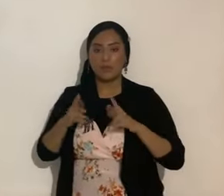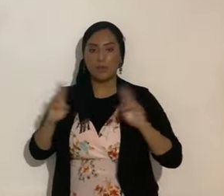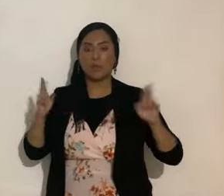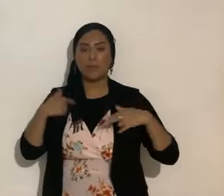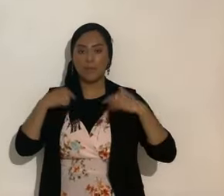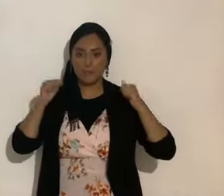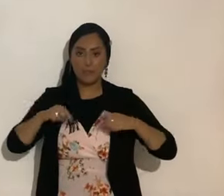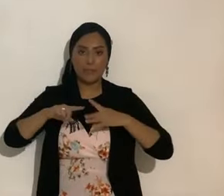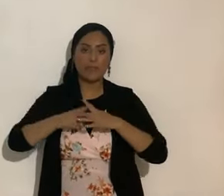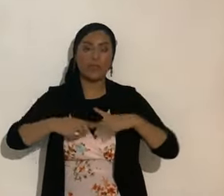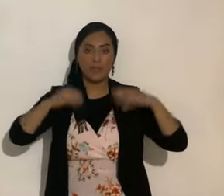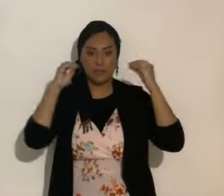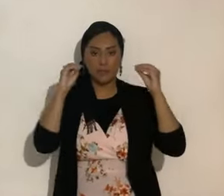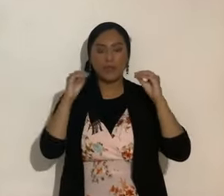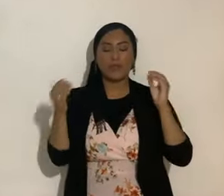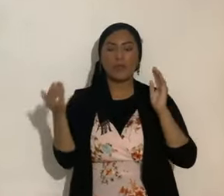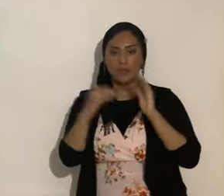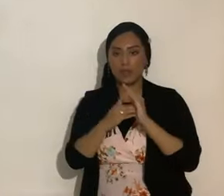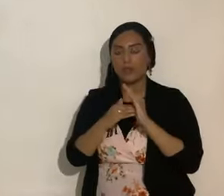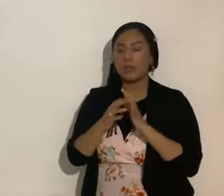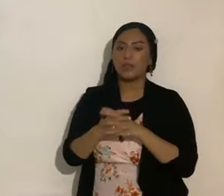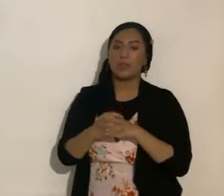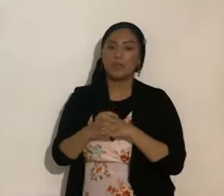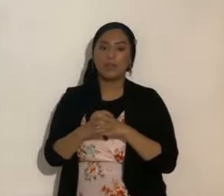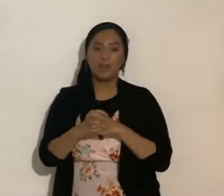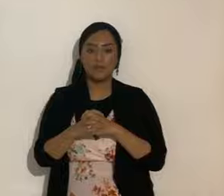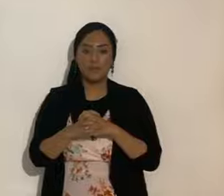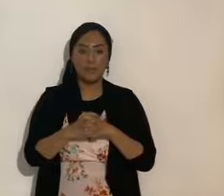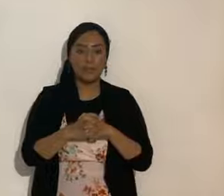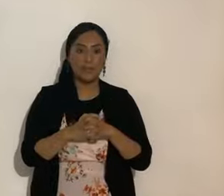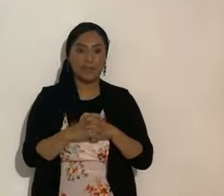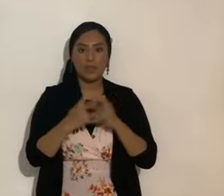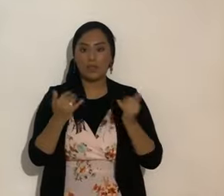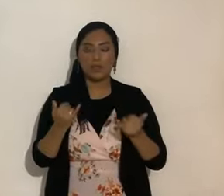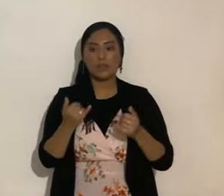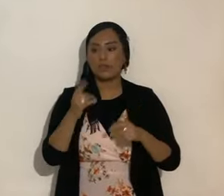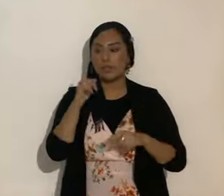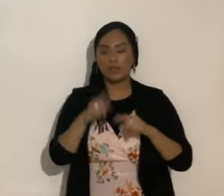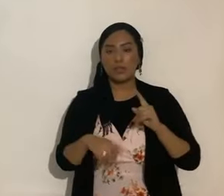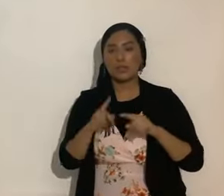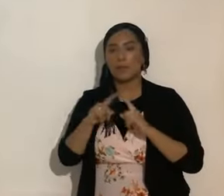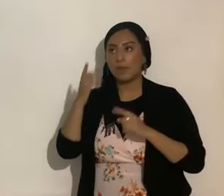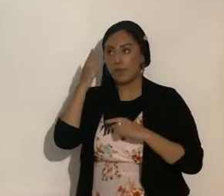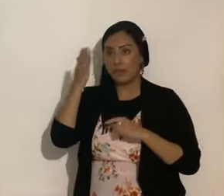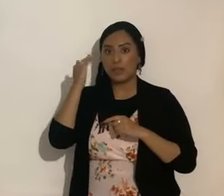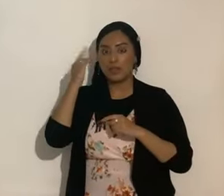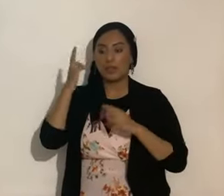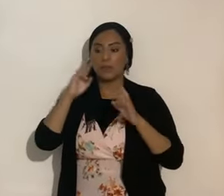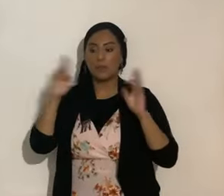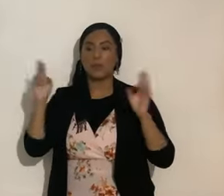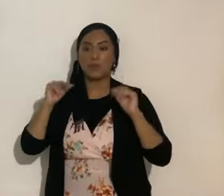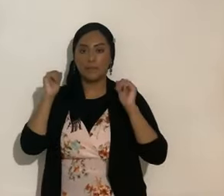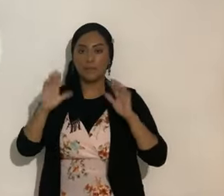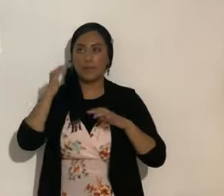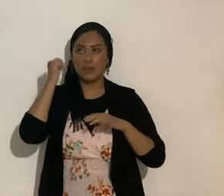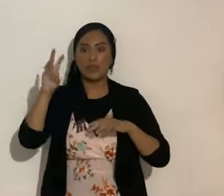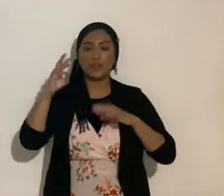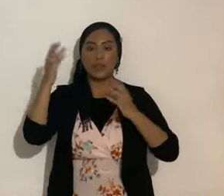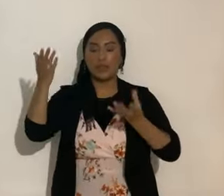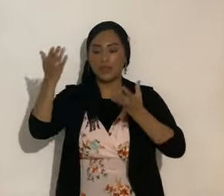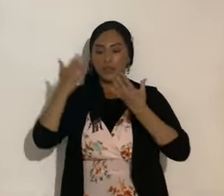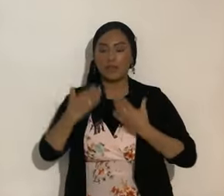para poderlos empezar a ministrar una vez más, atenderlos personalmente. Ahorita no ha sido posible, pero ya el Eterno ya, bendito es Yahshua,